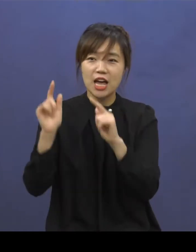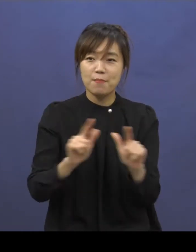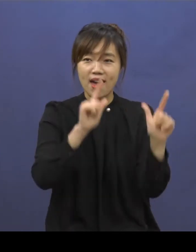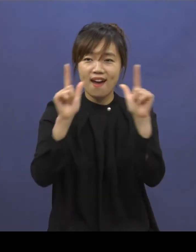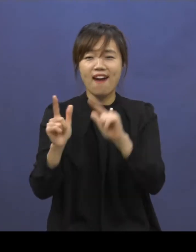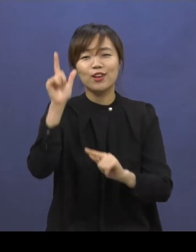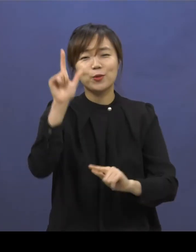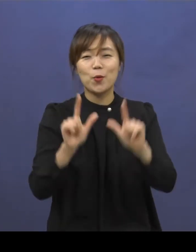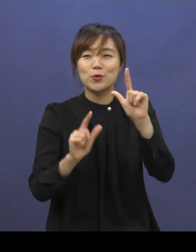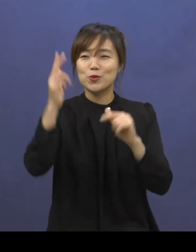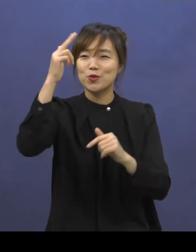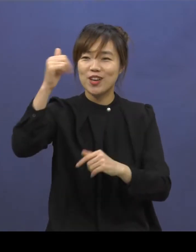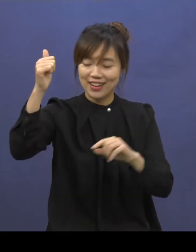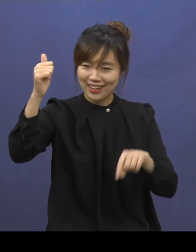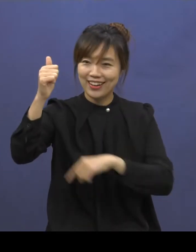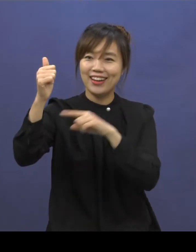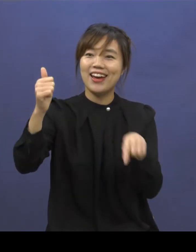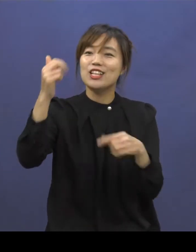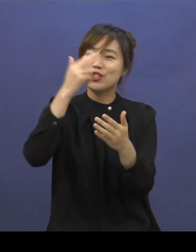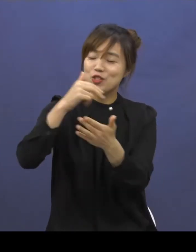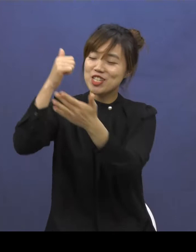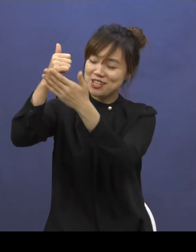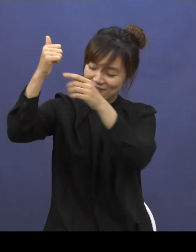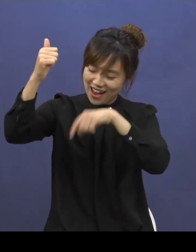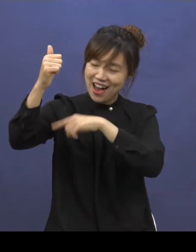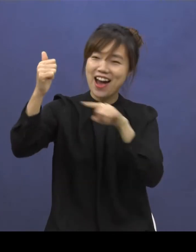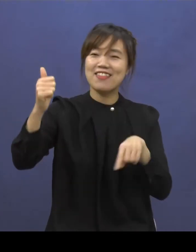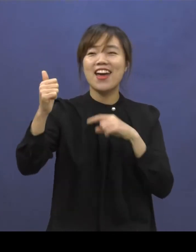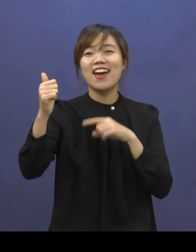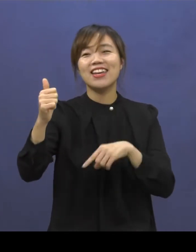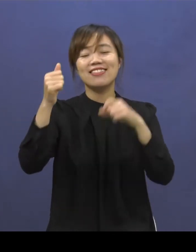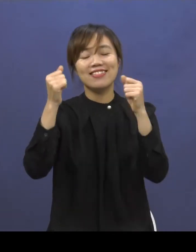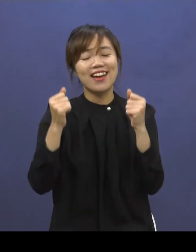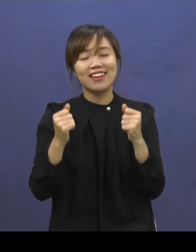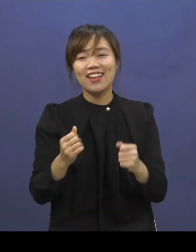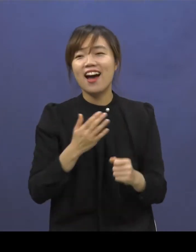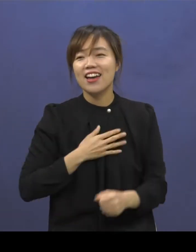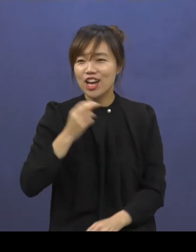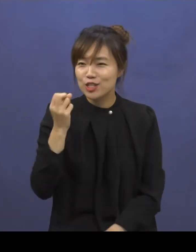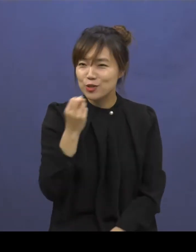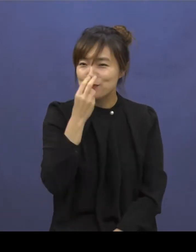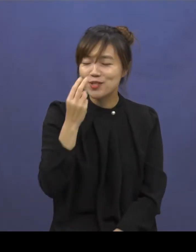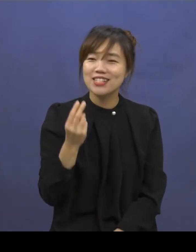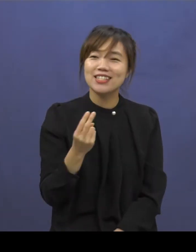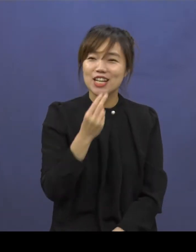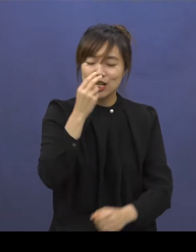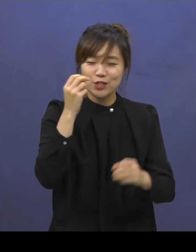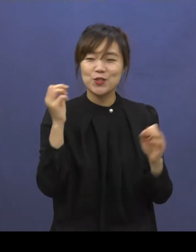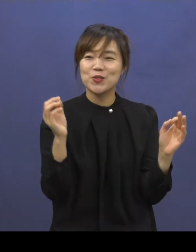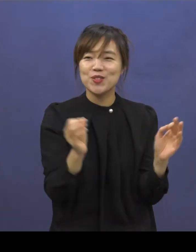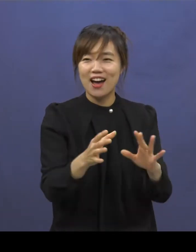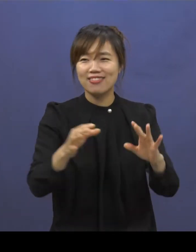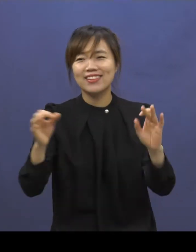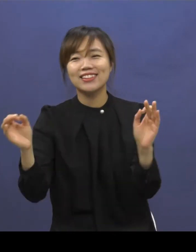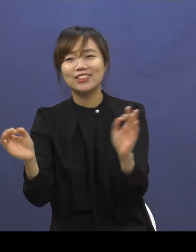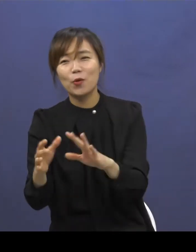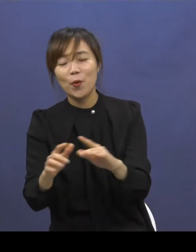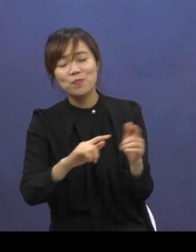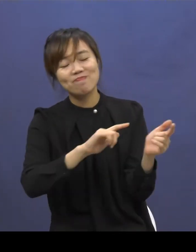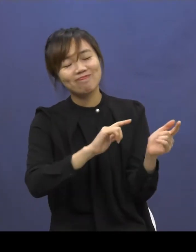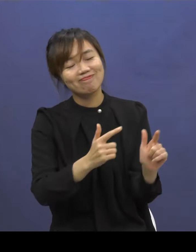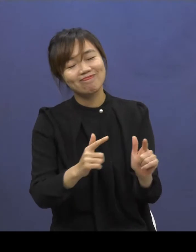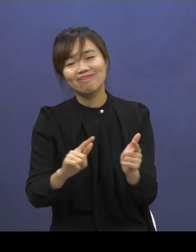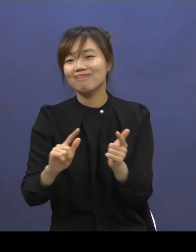삶의 행동 주 안에 주님 안에 있네 나의 숨쉬는 순간들도